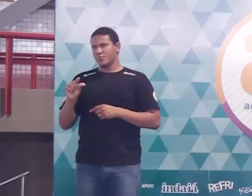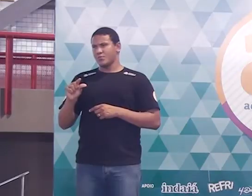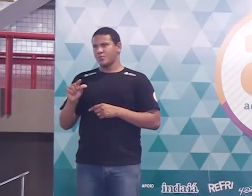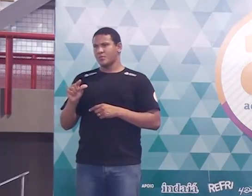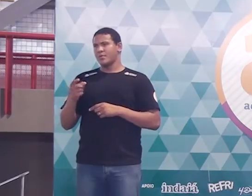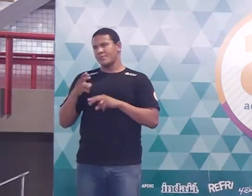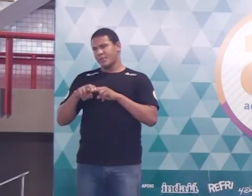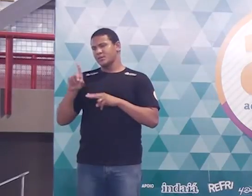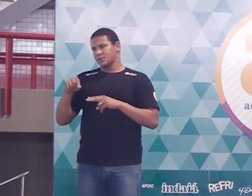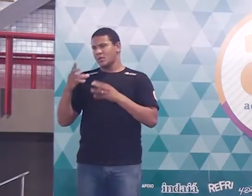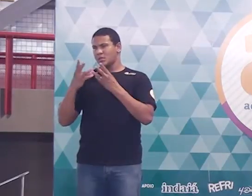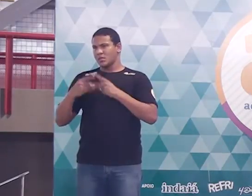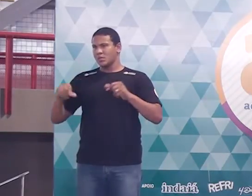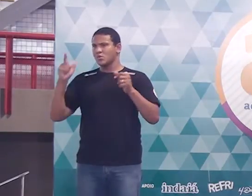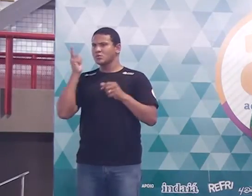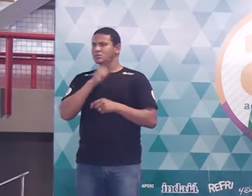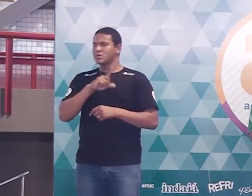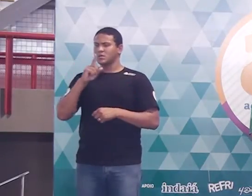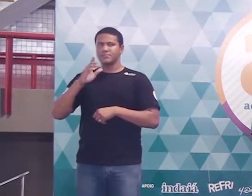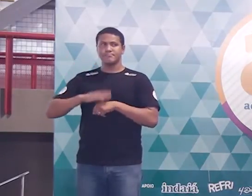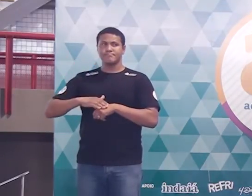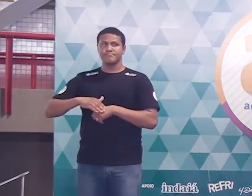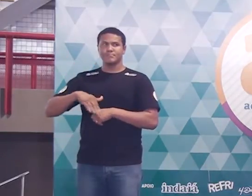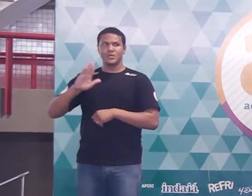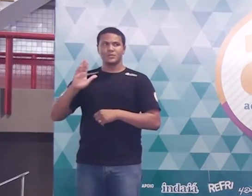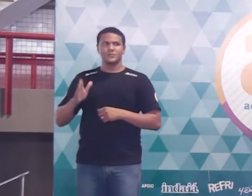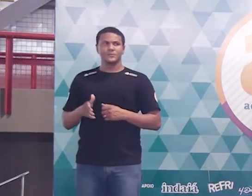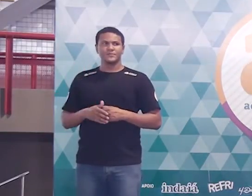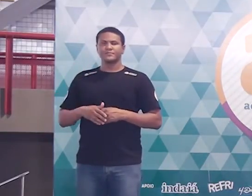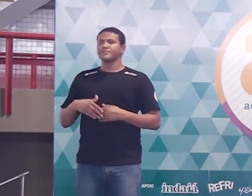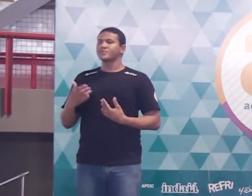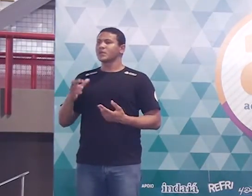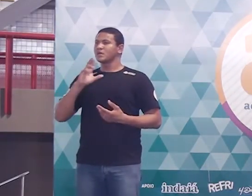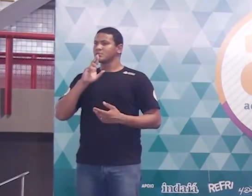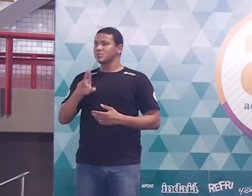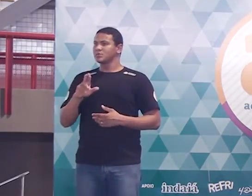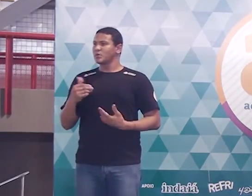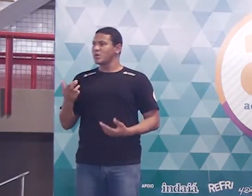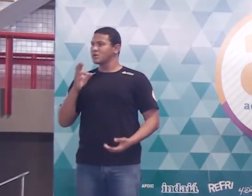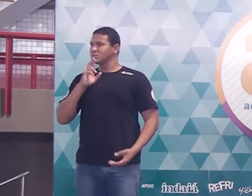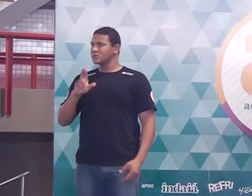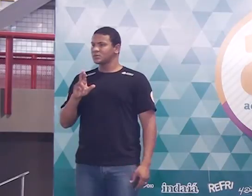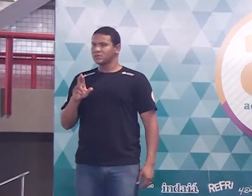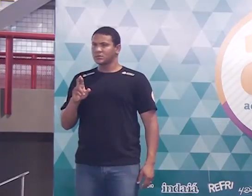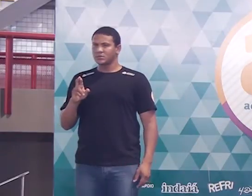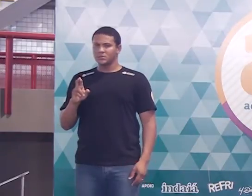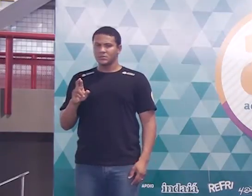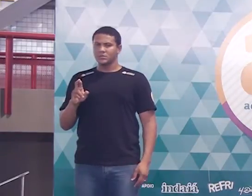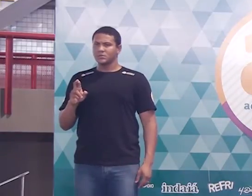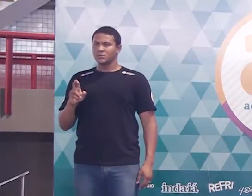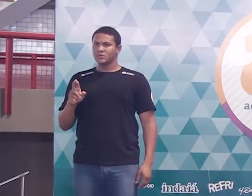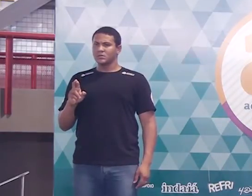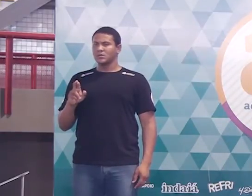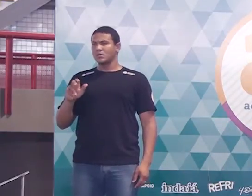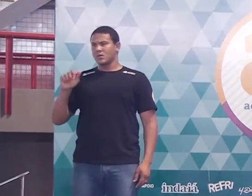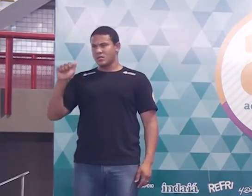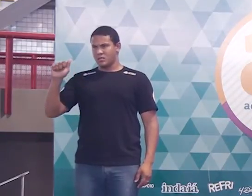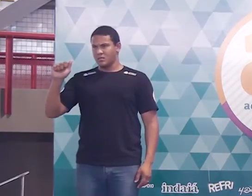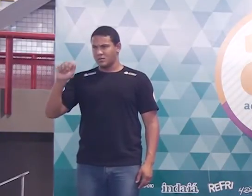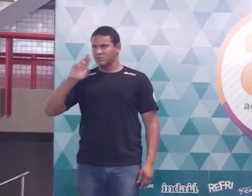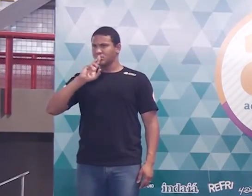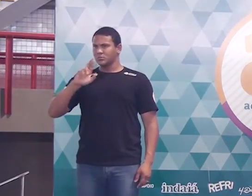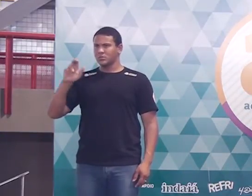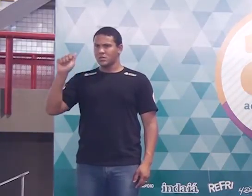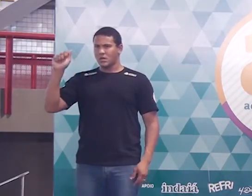liquidez acaba sendo bastante elevada. Então nessa nossa questão aí, moçada, qual foi a resposta aí? Qual foi? Item A, perfeito. A